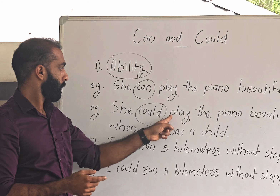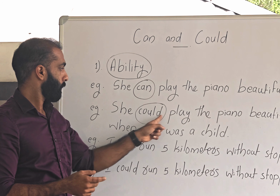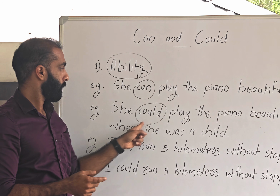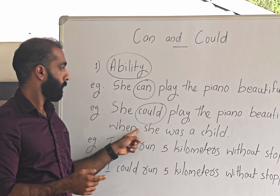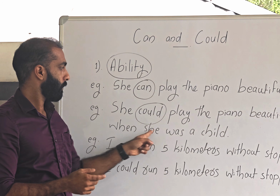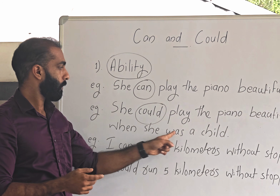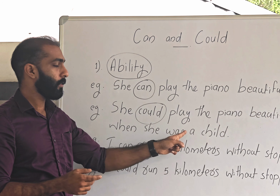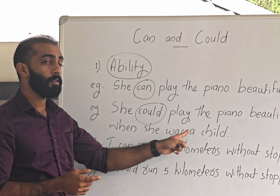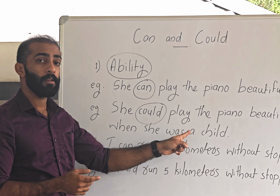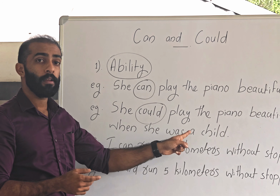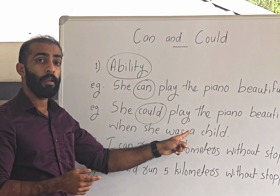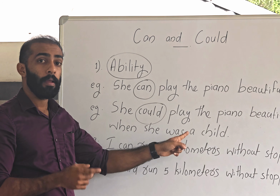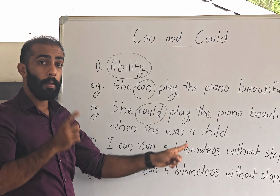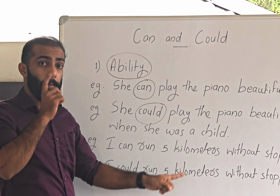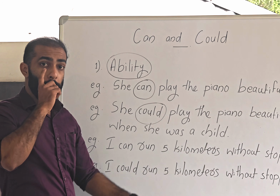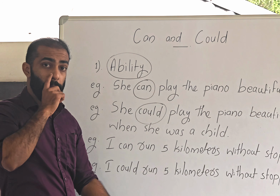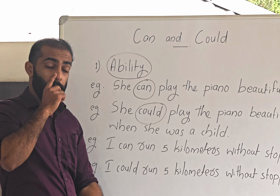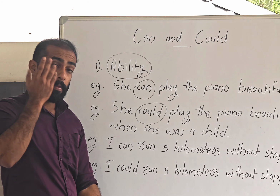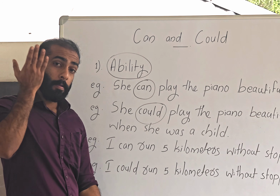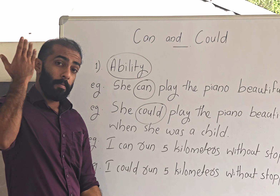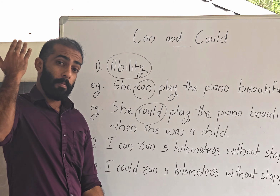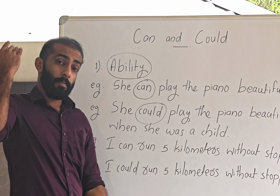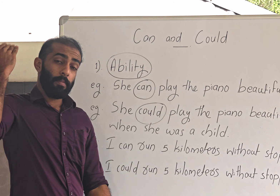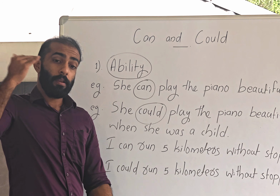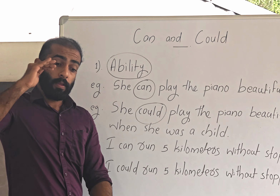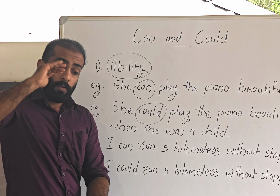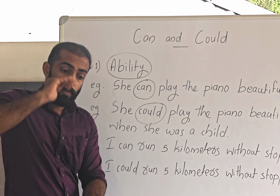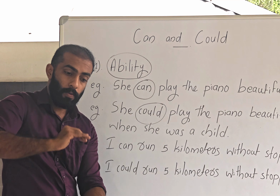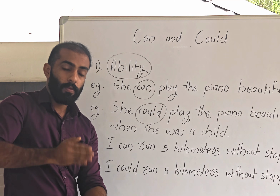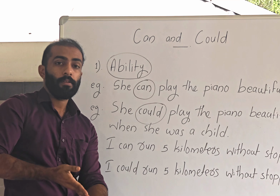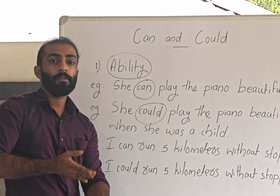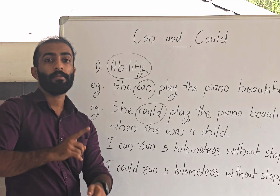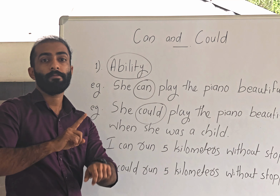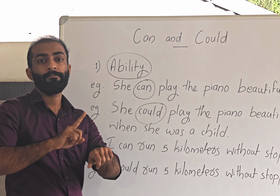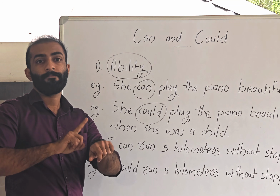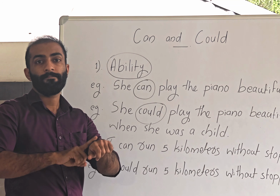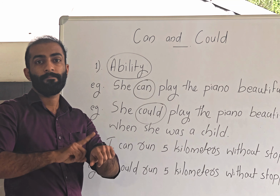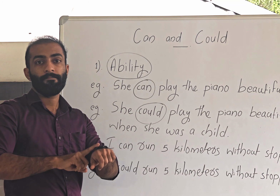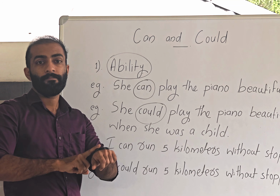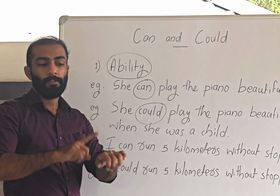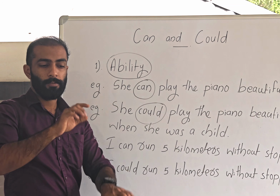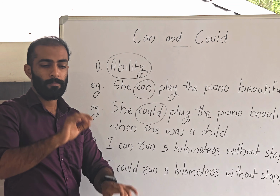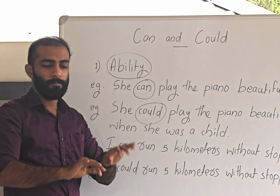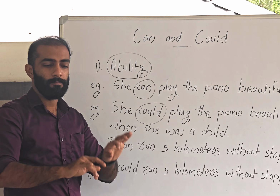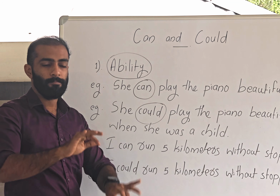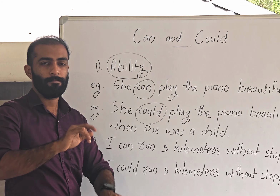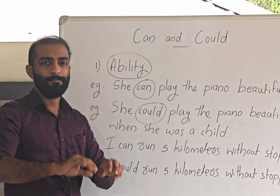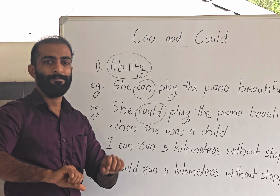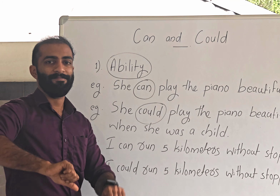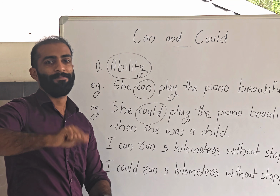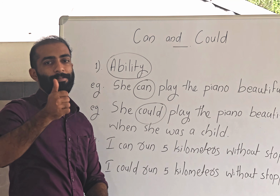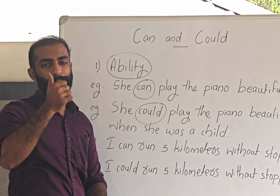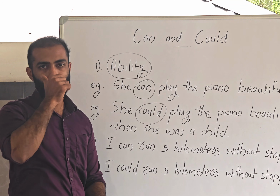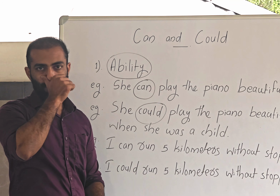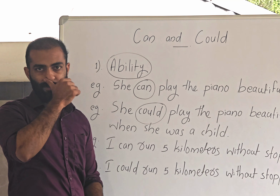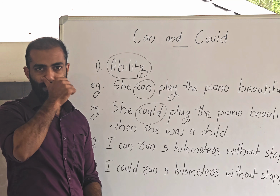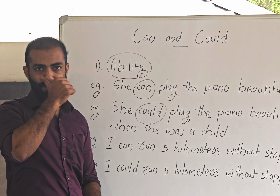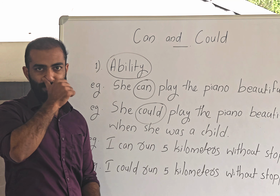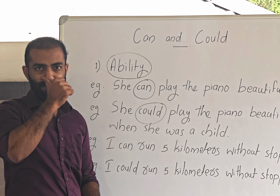പറയുന്നത് പാസ്റ്റ് എബിലിറ്റി, അതായത് നമുക്ക് പണ്ട് ചെയ്യാൻ കഴിയുമായിരുന്ന കാര്യത്തെയും അല്ലെങ്കിൽ നമുക്കുണ്ടായിരുന്ന ഒരു കഴിവിനെയും സൂചിപ്പിക്കാൻ